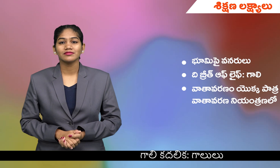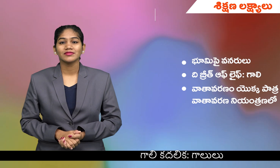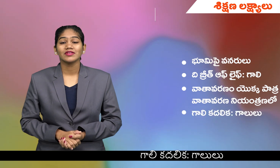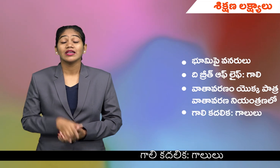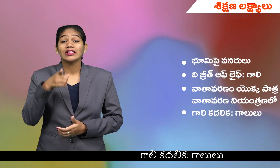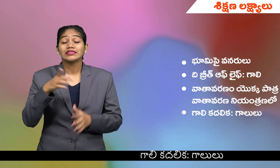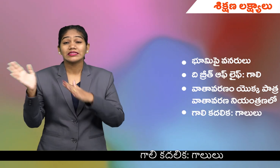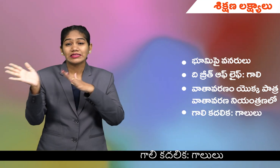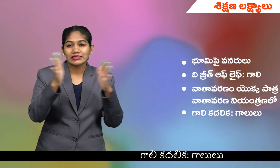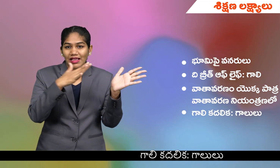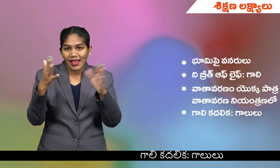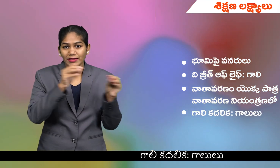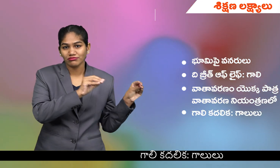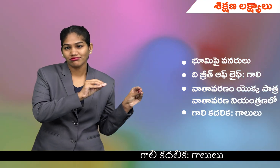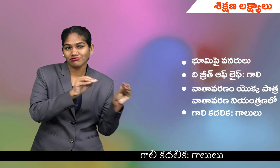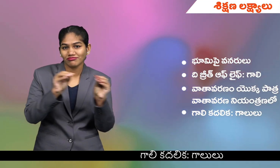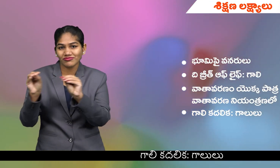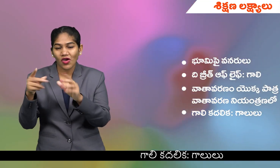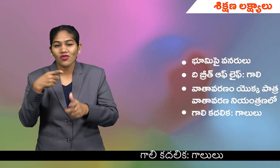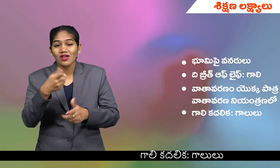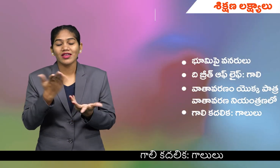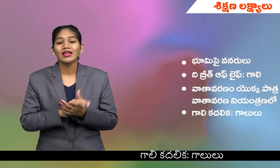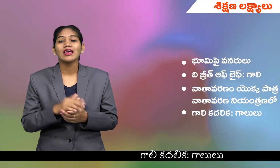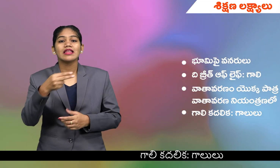గాలి కదలిక గాలులు,